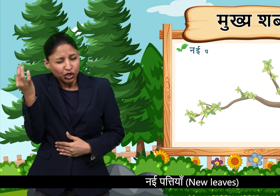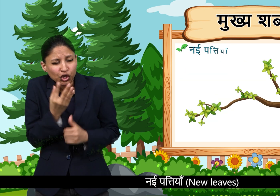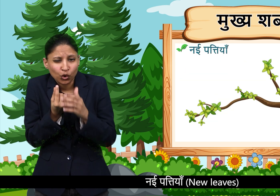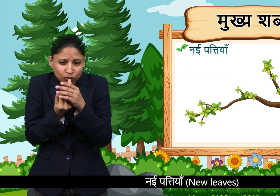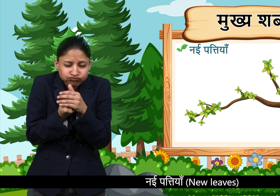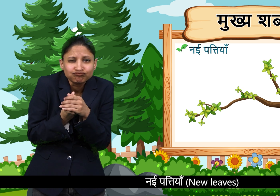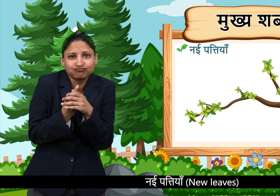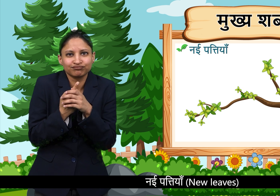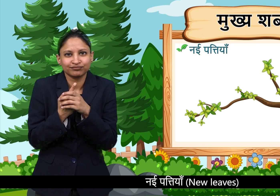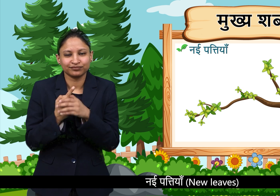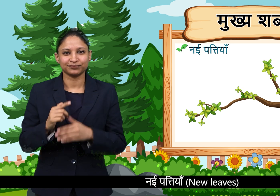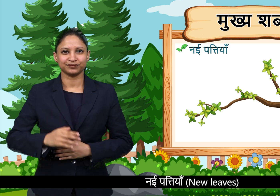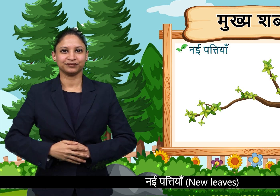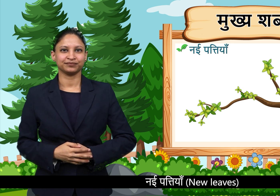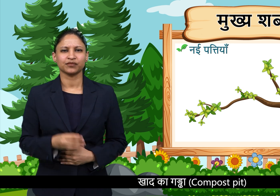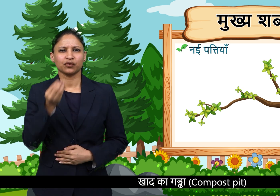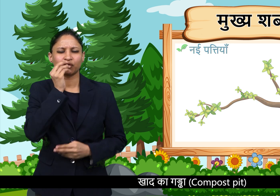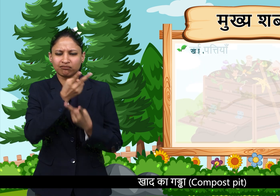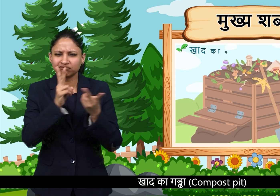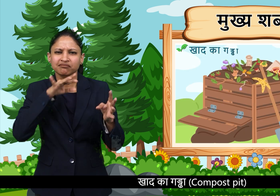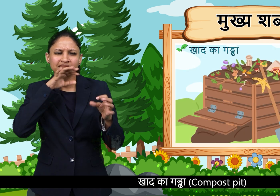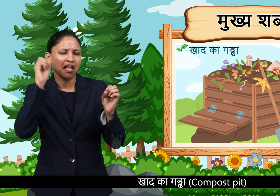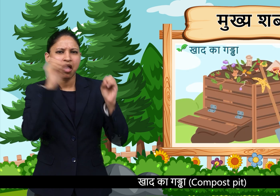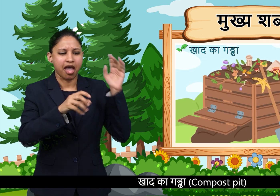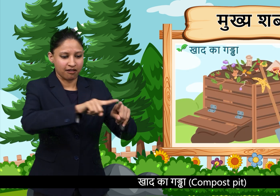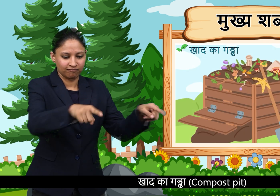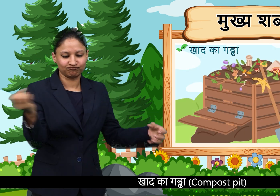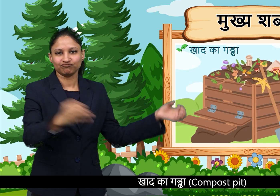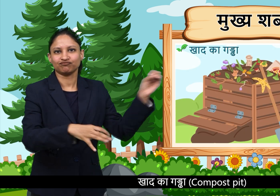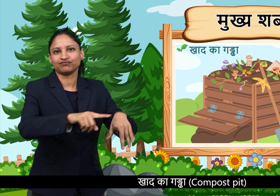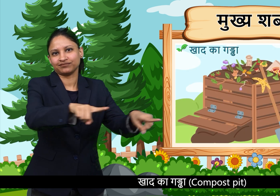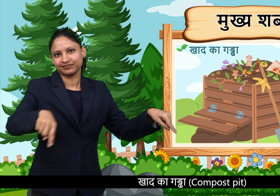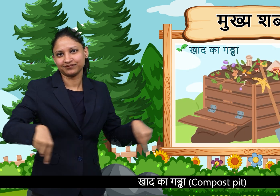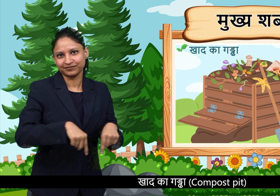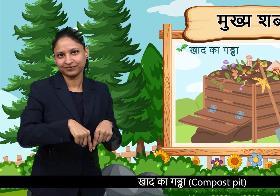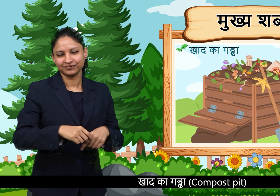पत्तियां, न्यू लीव्स, खाद का गड्ढा, कंपोस्ट पीट,